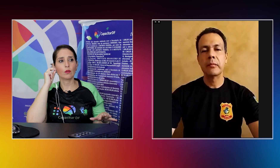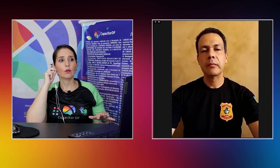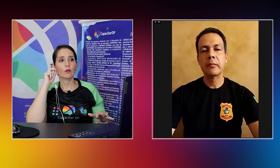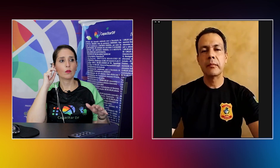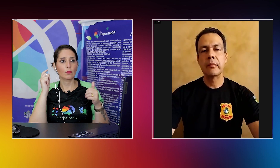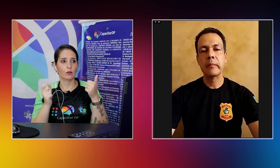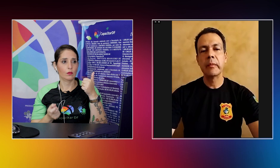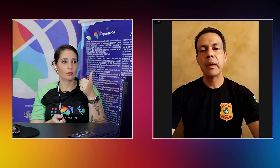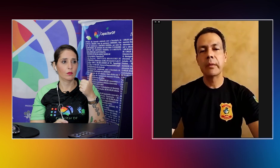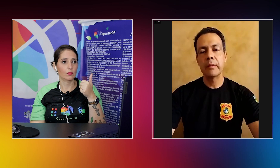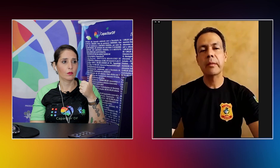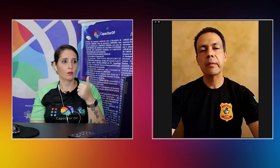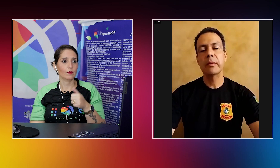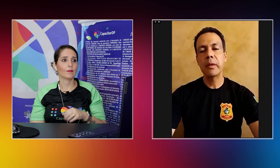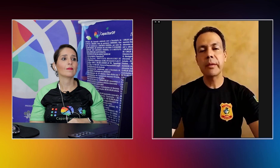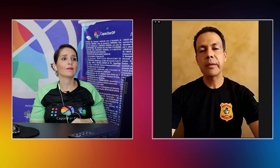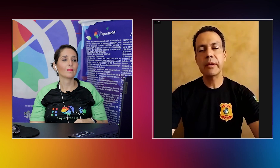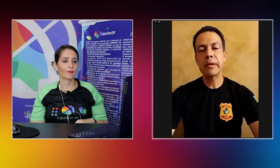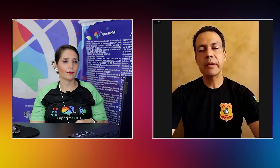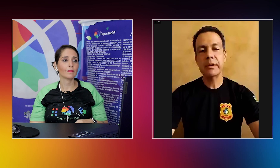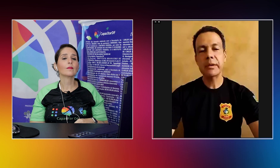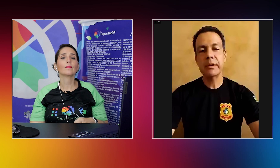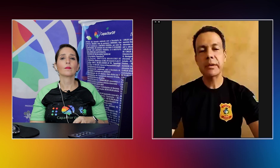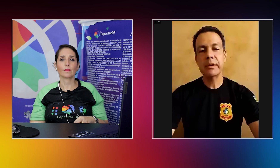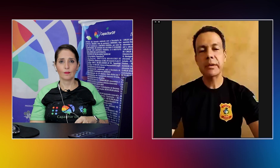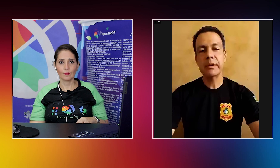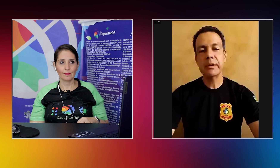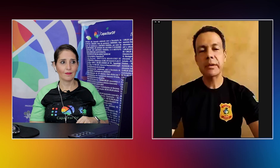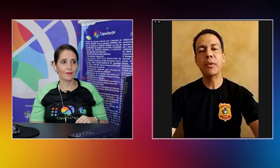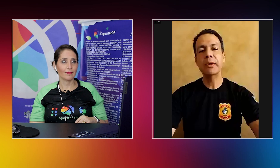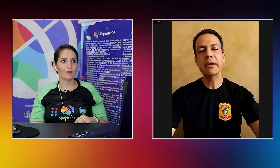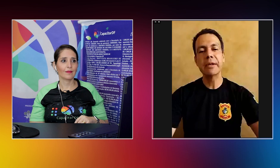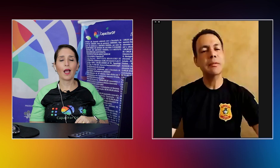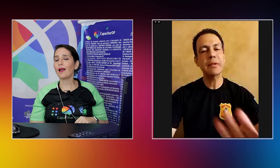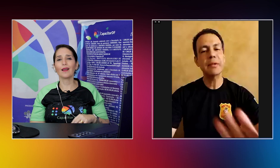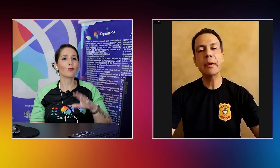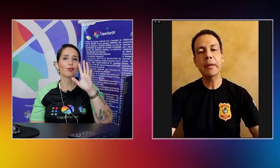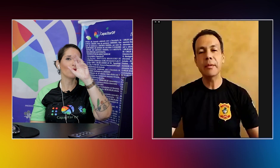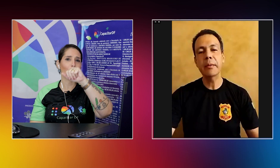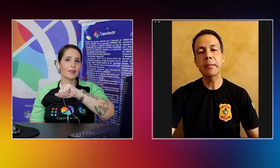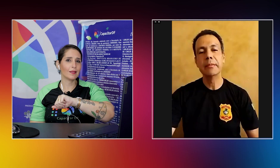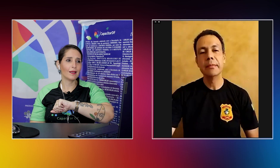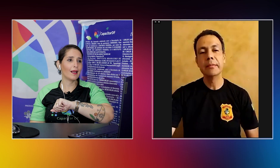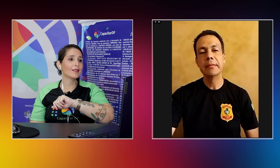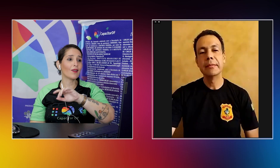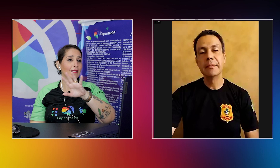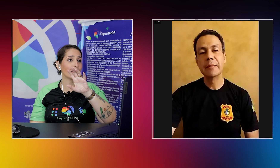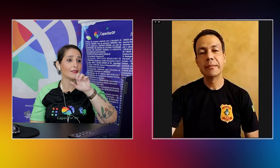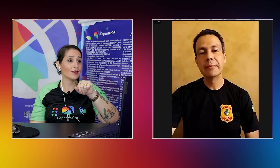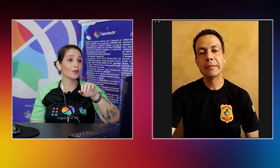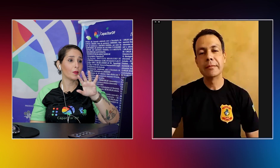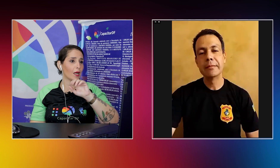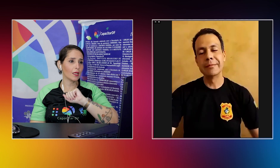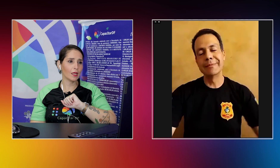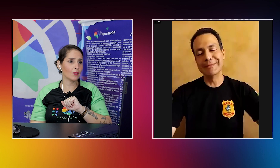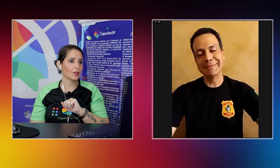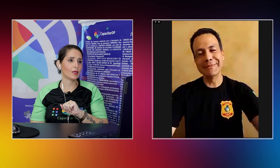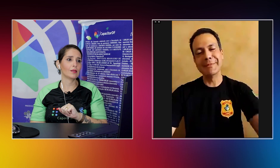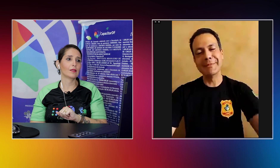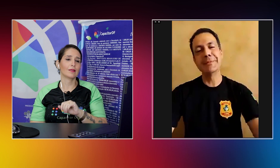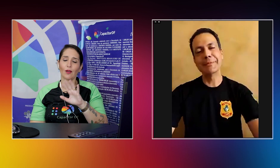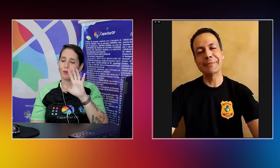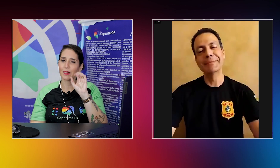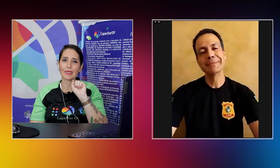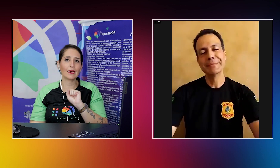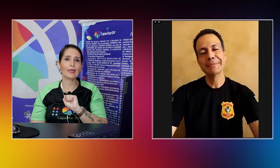fundamental. Então, essa questão do surdo rir depois da gente não tem problema não, né? Isso mesmo. Ah, acostume-se. Eles fazem, às vezes, de brincadeira com a